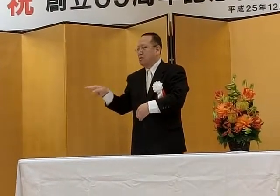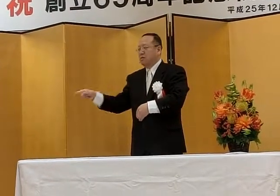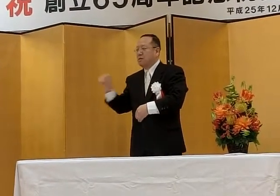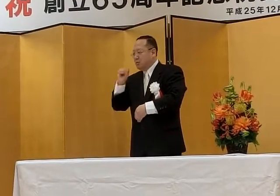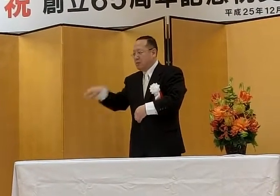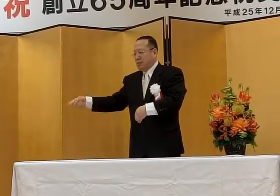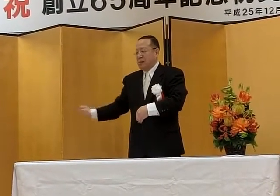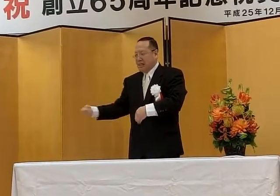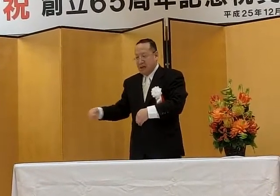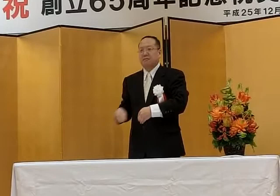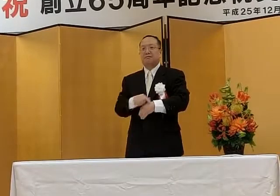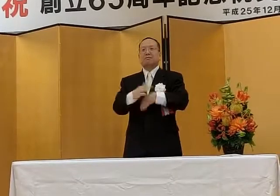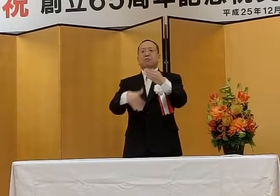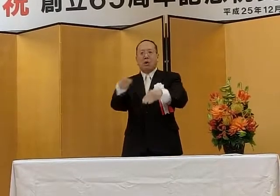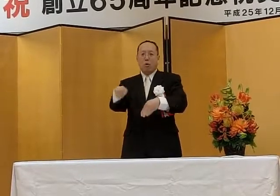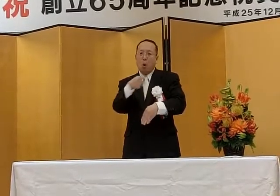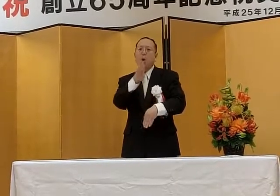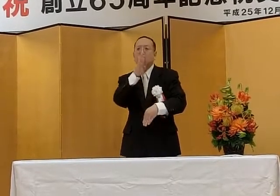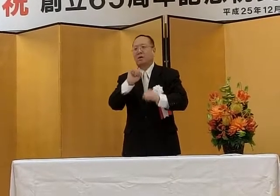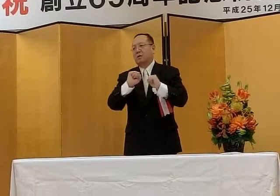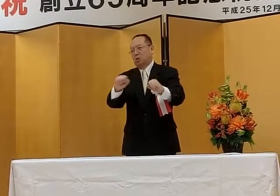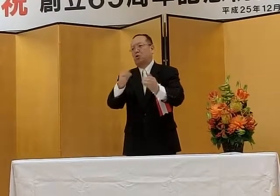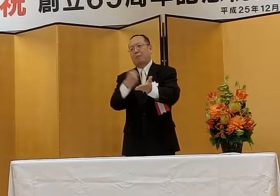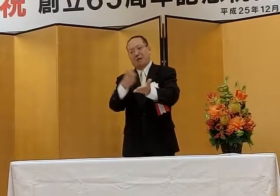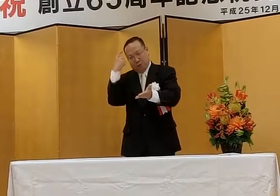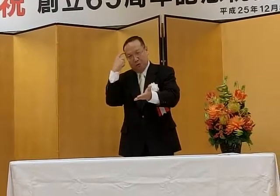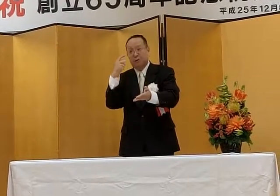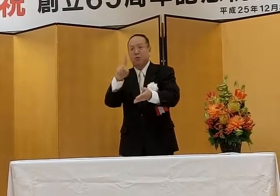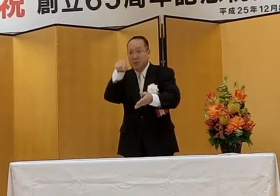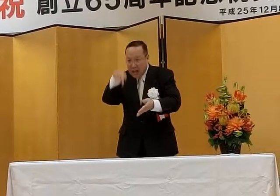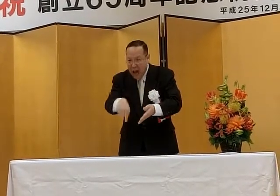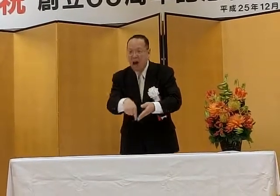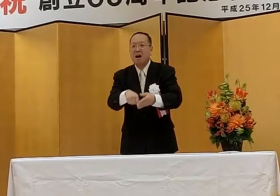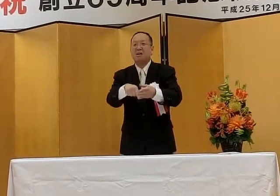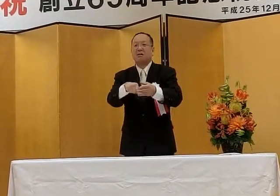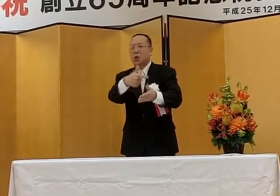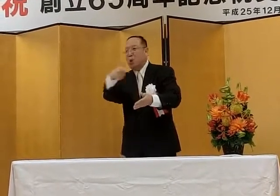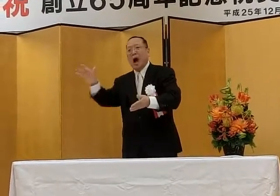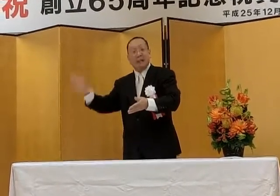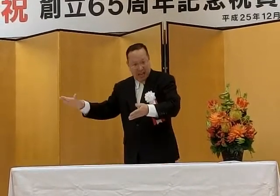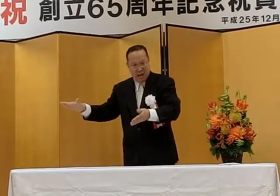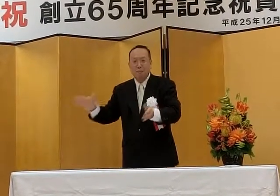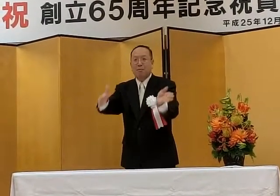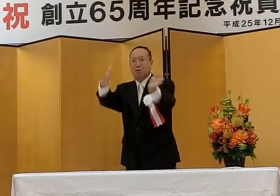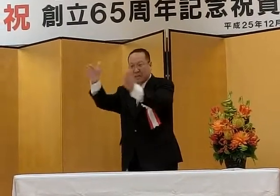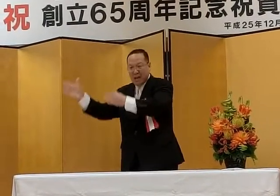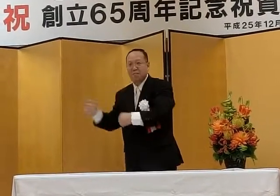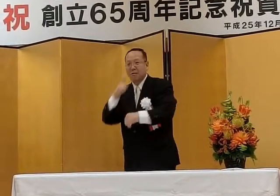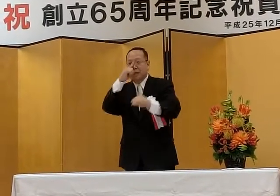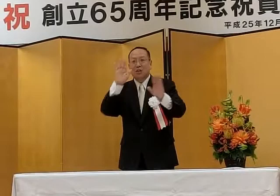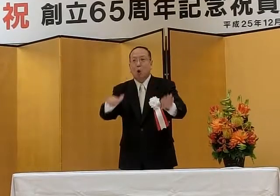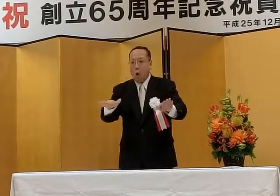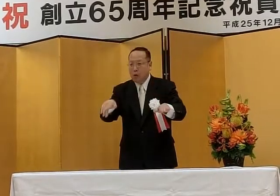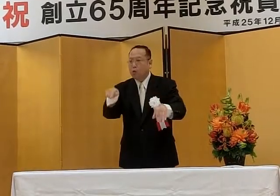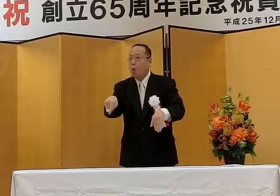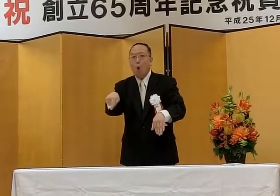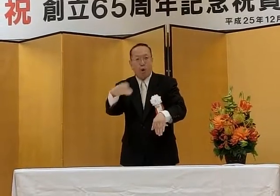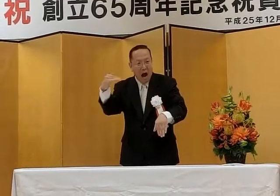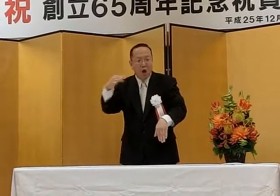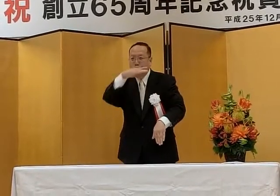病院側として通訳を準備するというようなこと、そういうことに関してもいろい